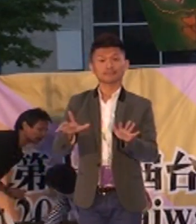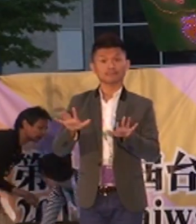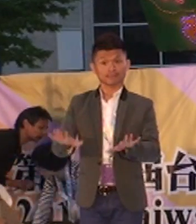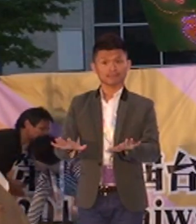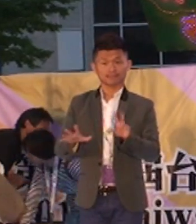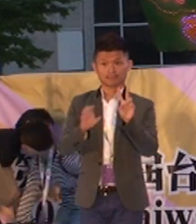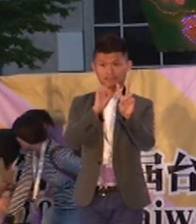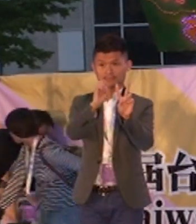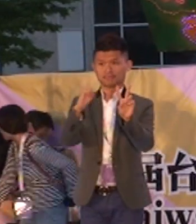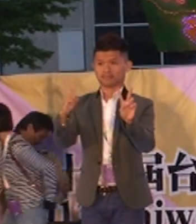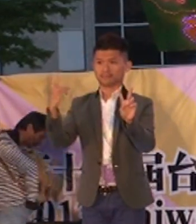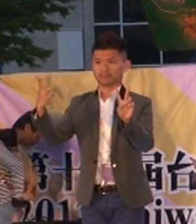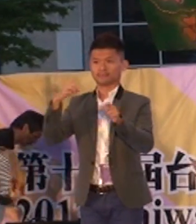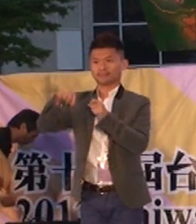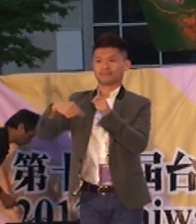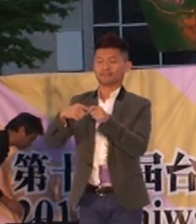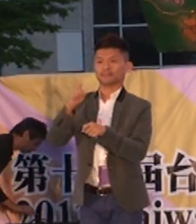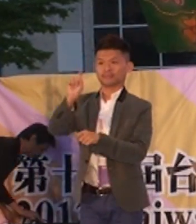刻